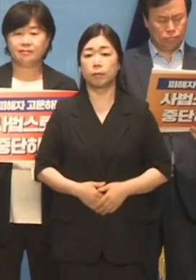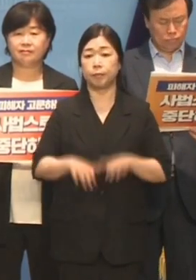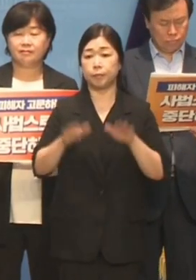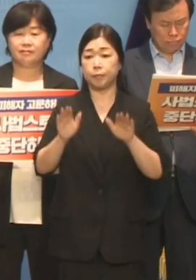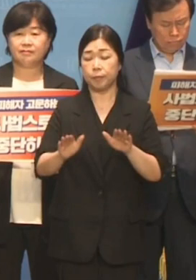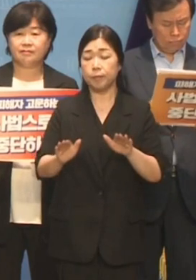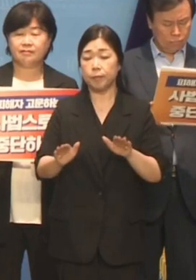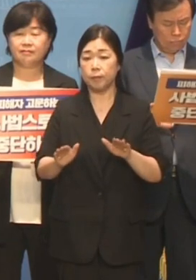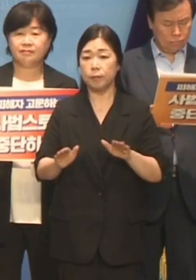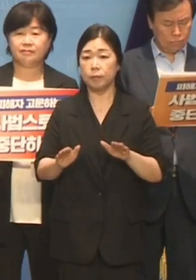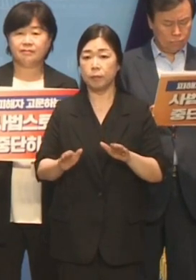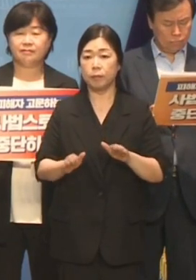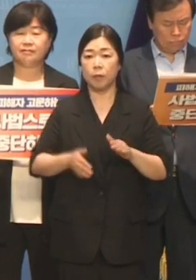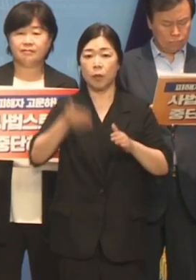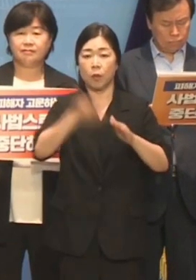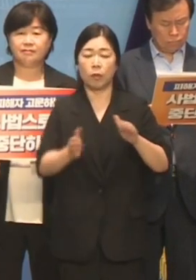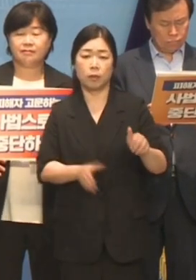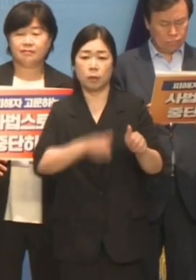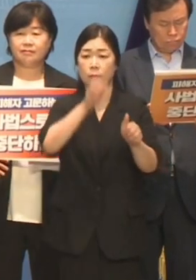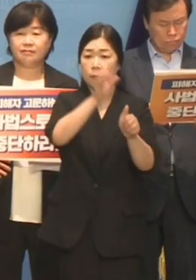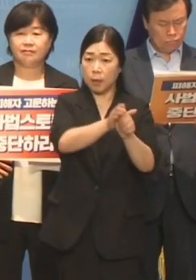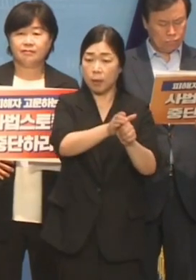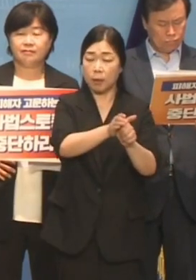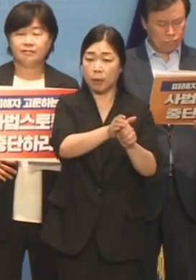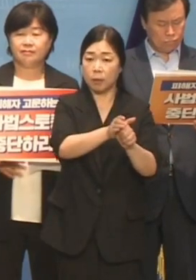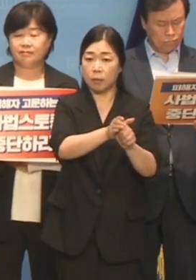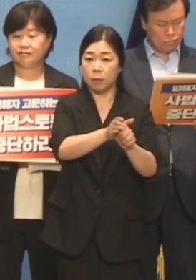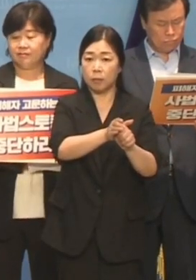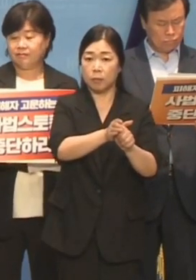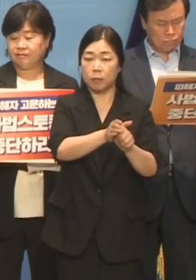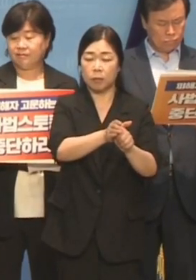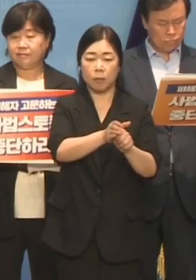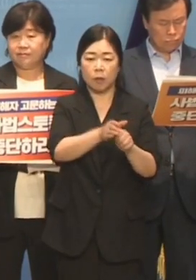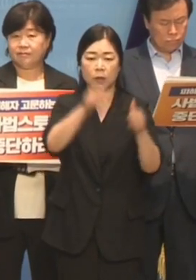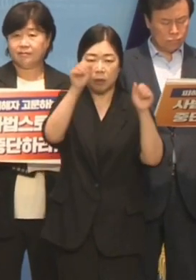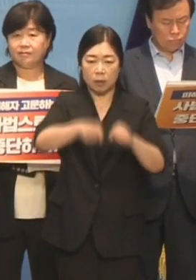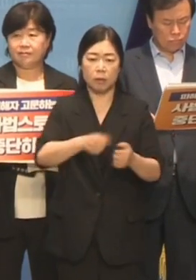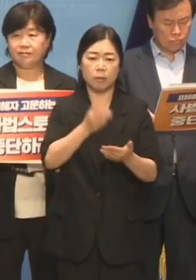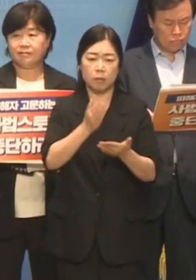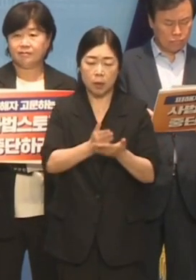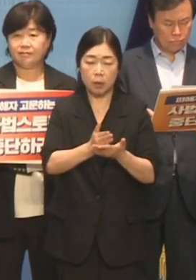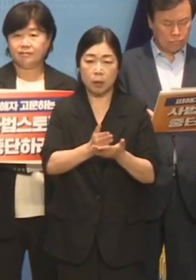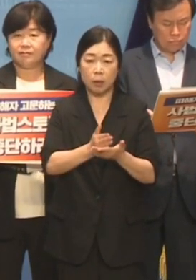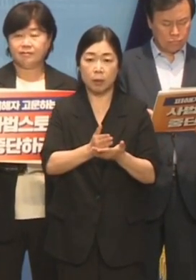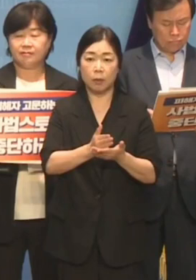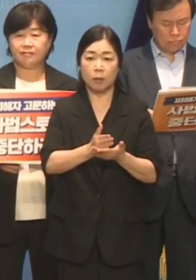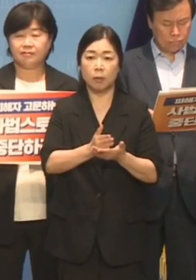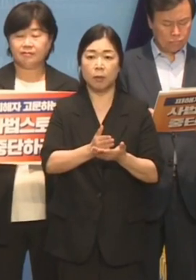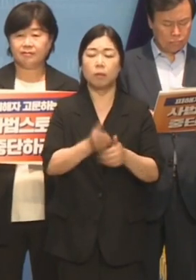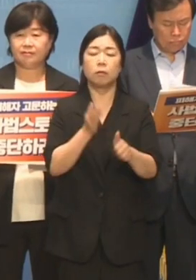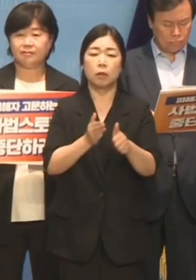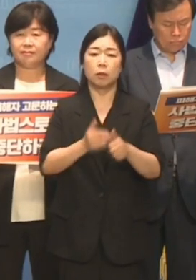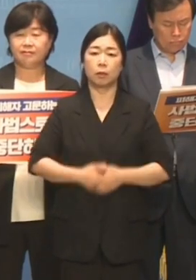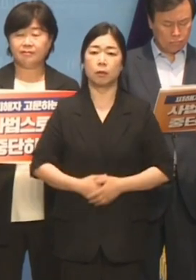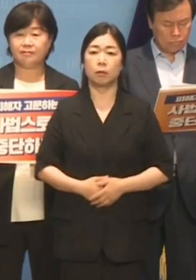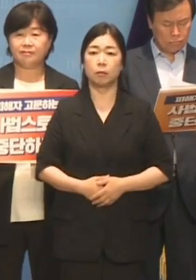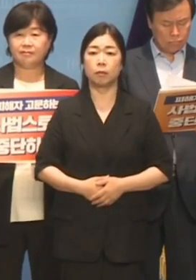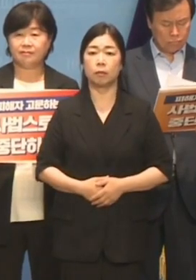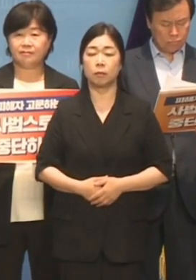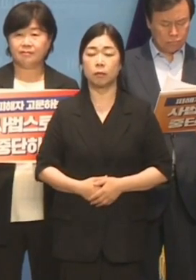오늘 공탁 부분에도 불수리 결정이 판결이 있었습니다만은 윤석열